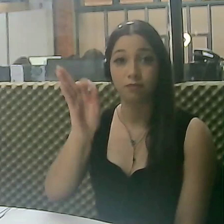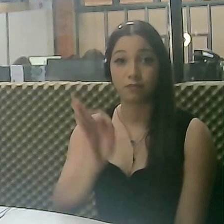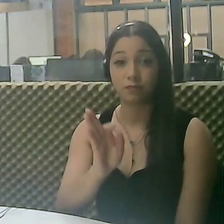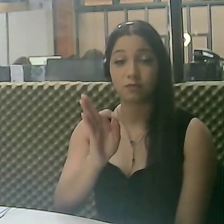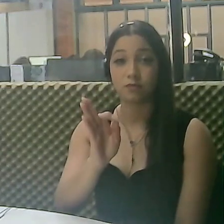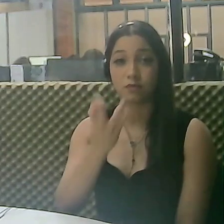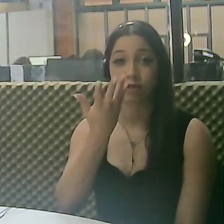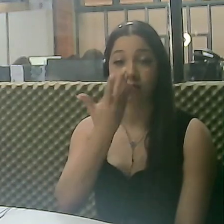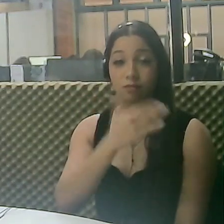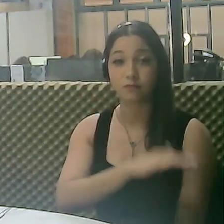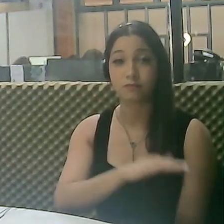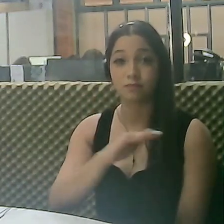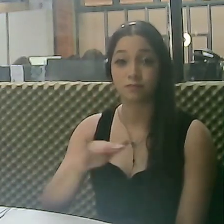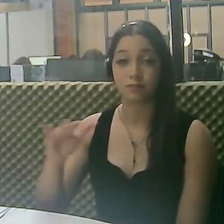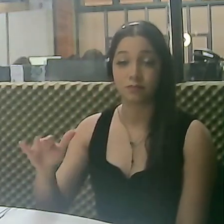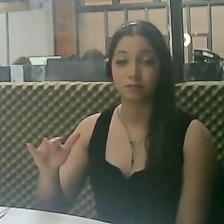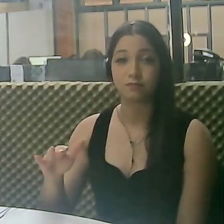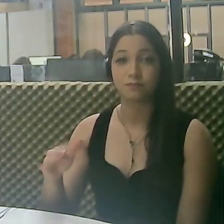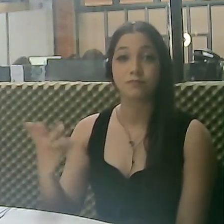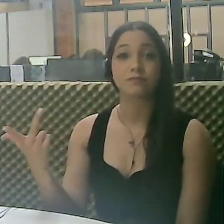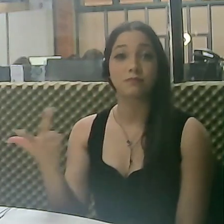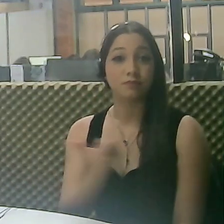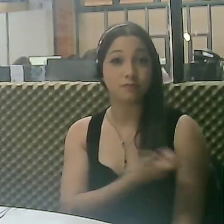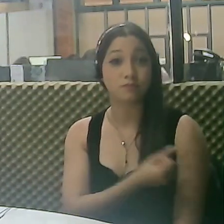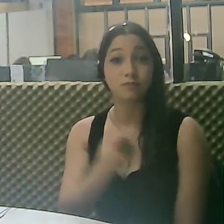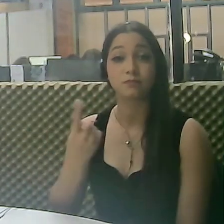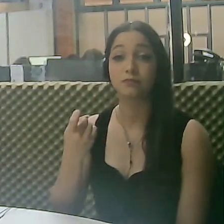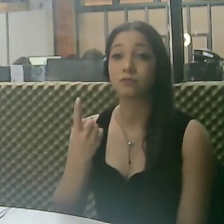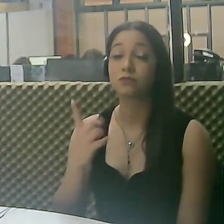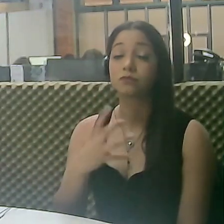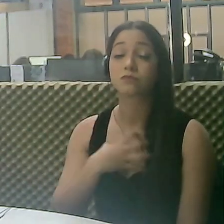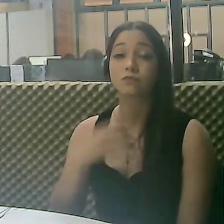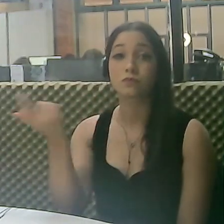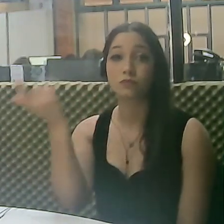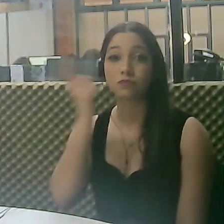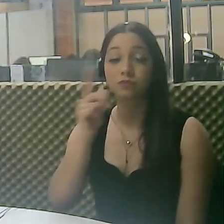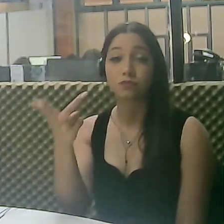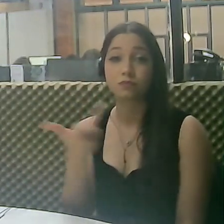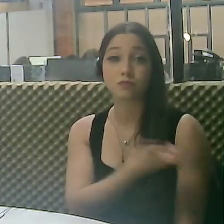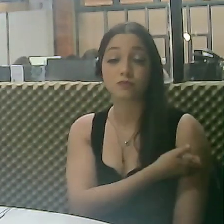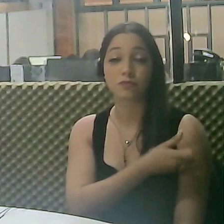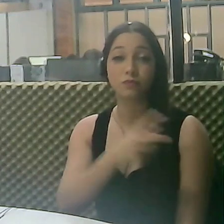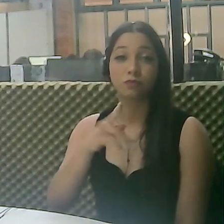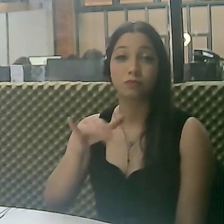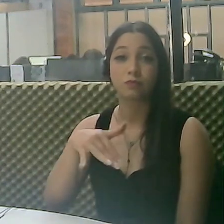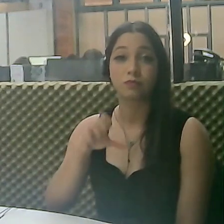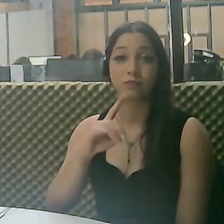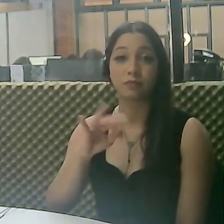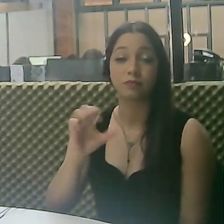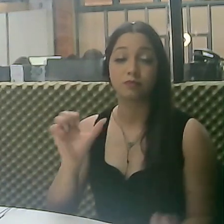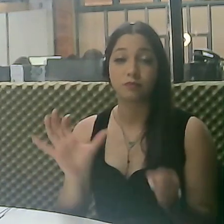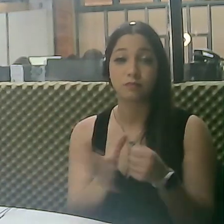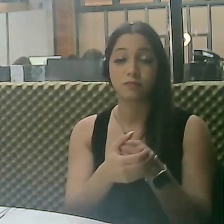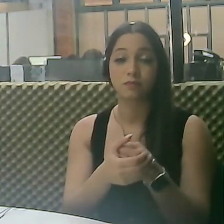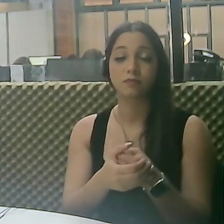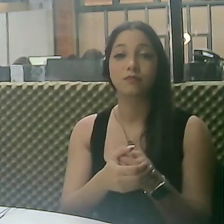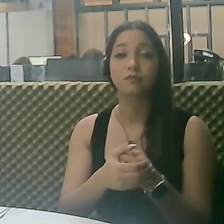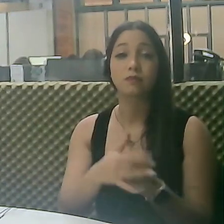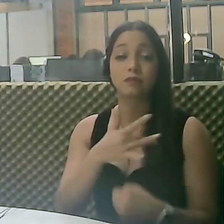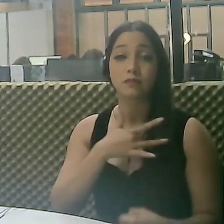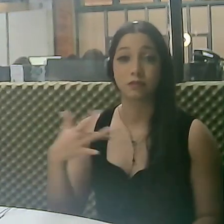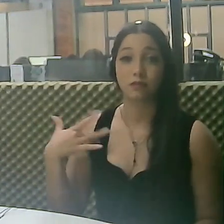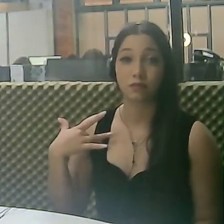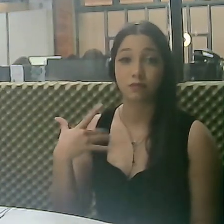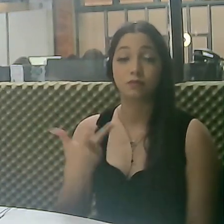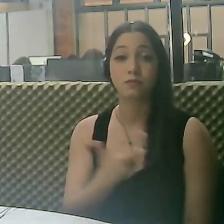83,4% do público-alvo. A vacina é a única forma de proteção contra a poliomielite. Na rede municipal de saúde, as doses